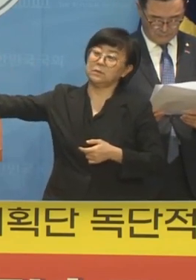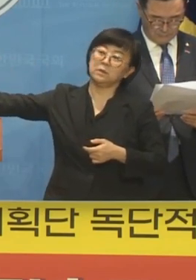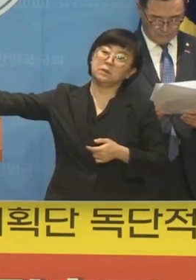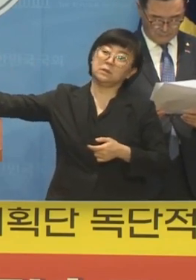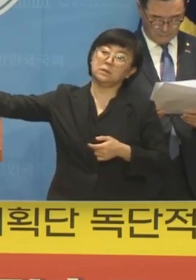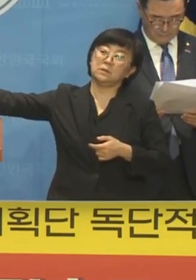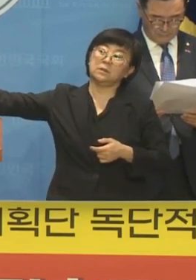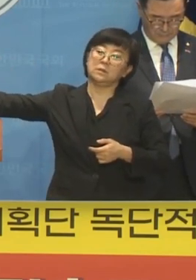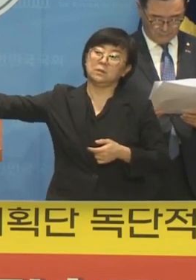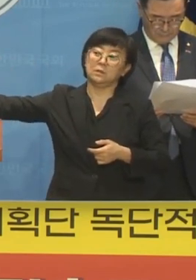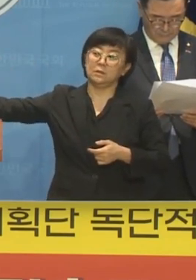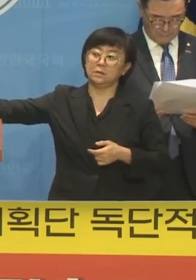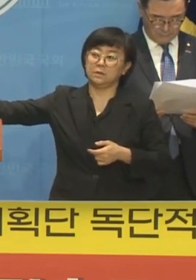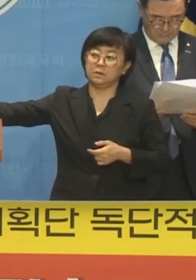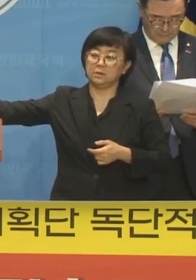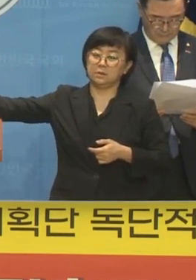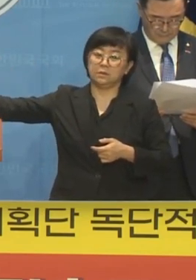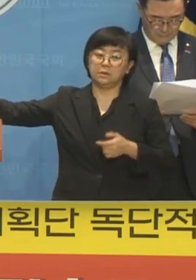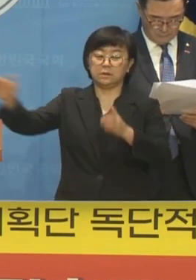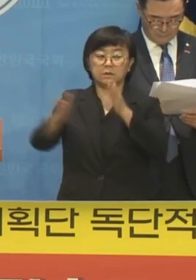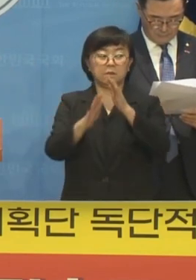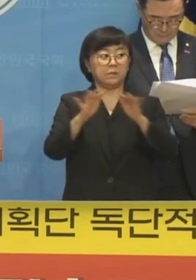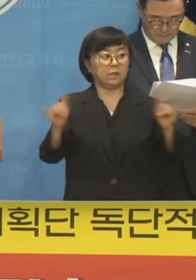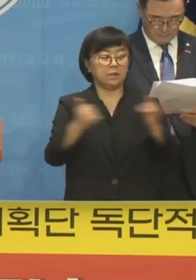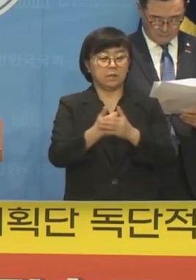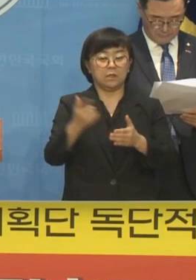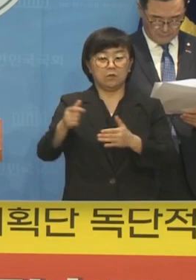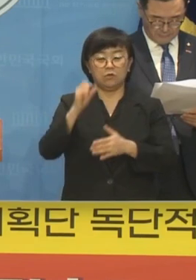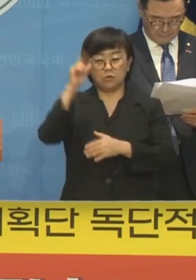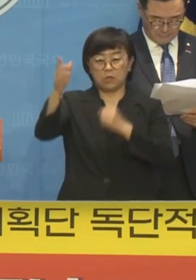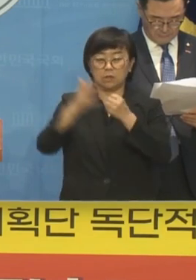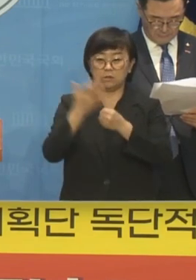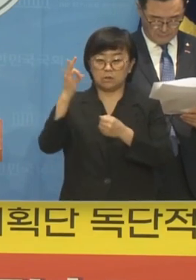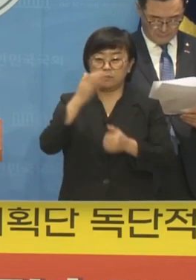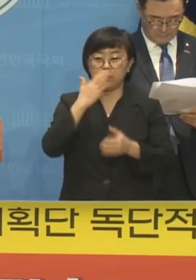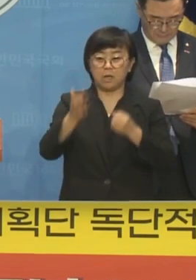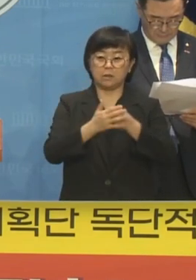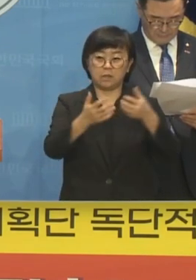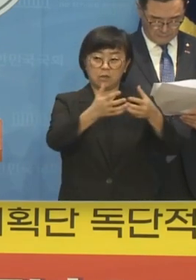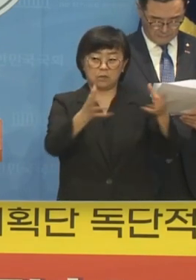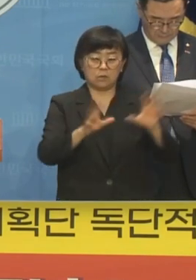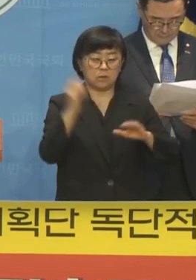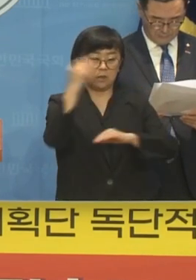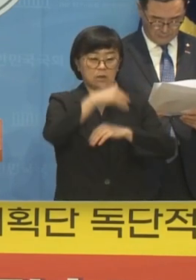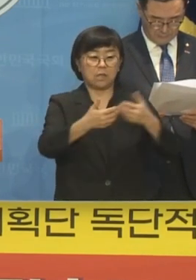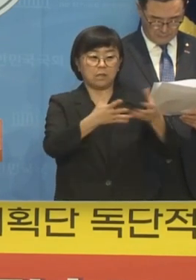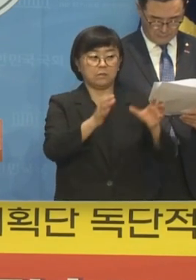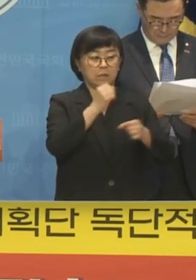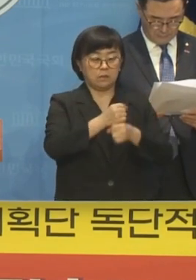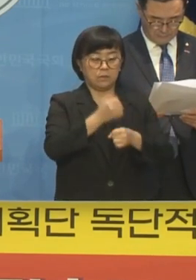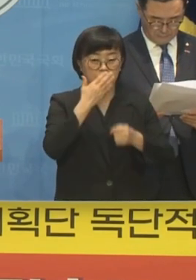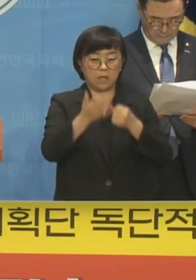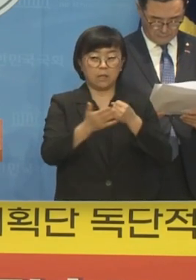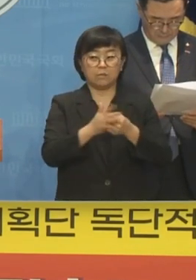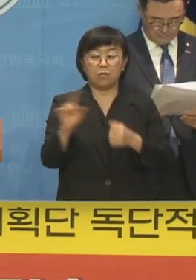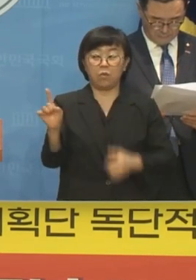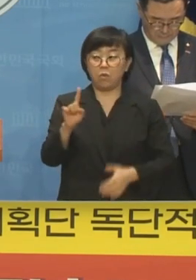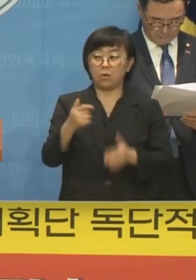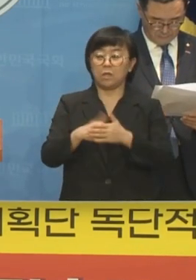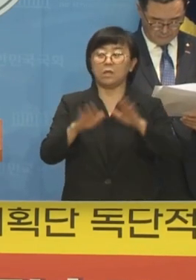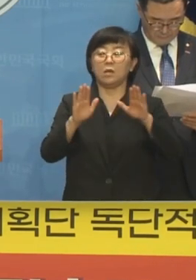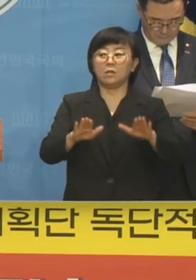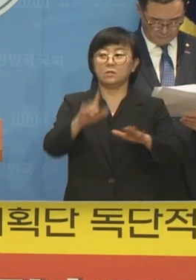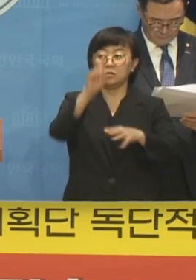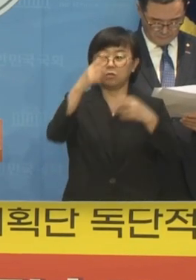합니다. 시민들이 훌륭하다고 인정할 만한 단원들로 기획단을 만들어 주십시오. 이것은 현